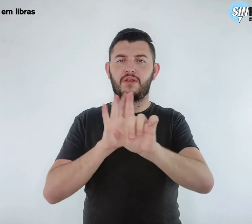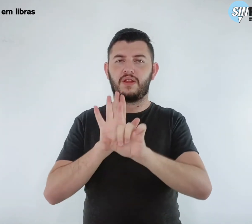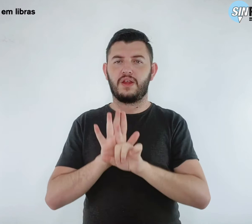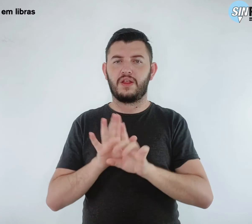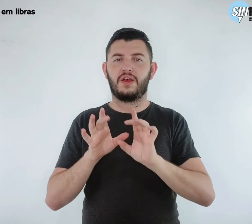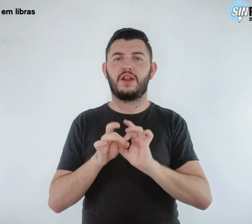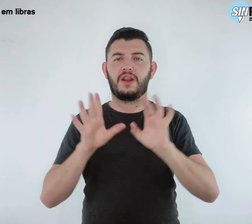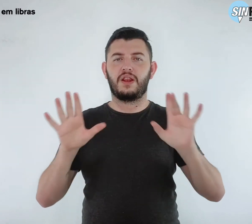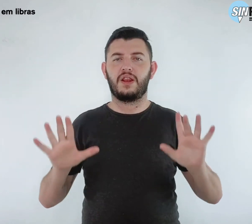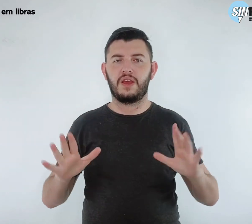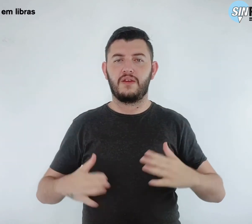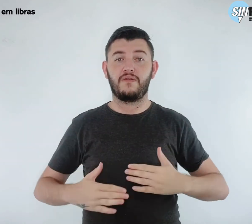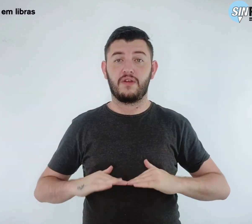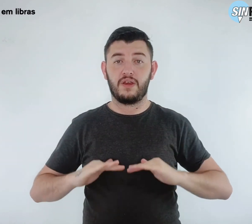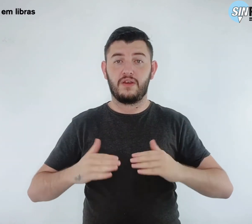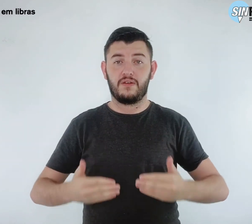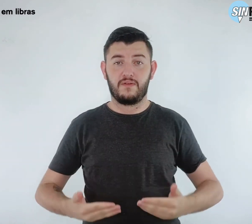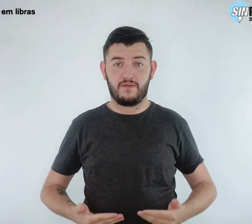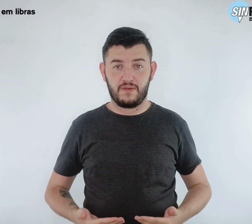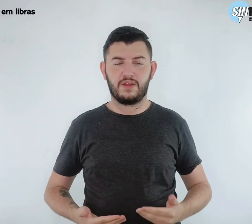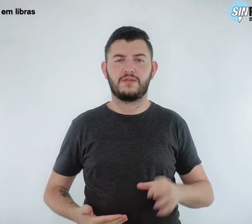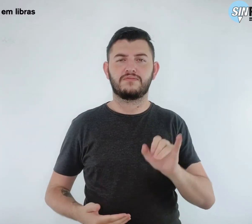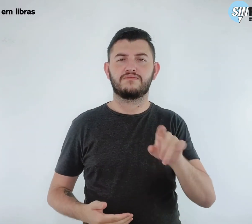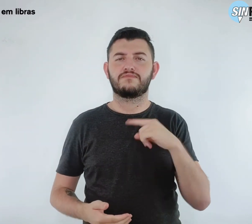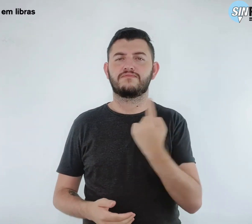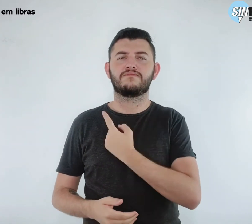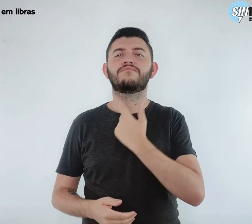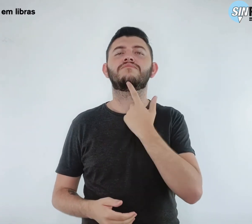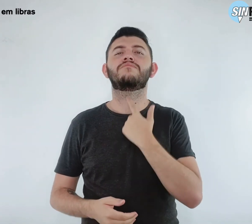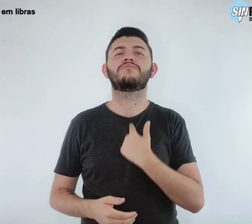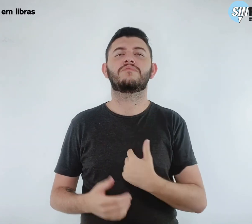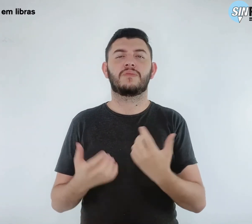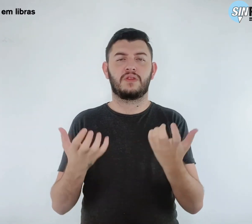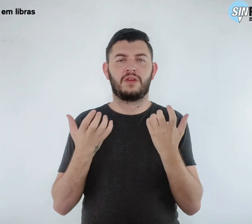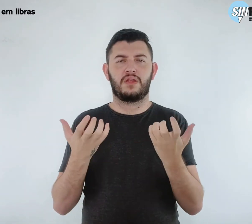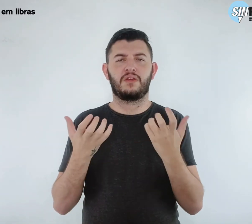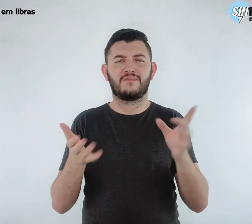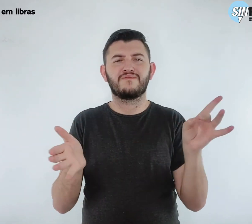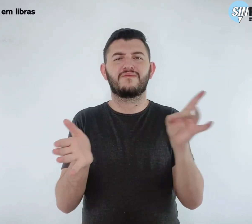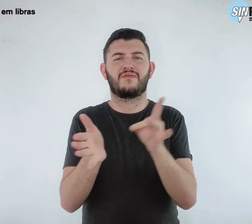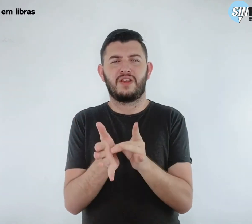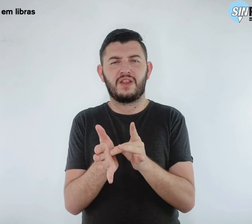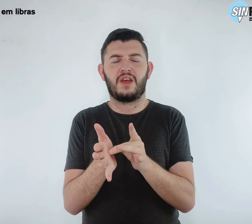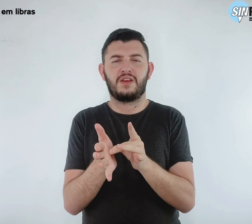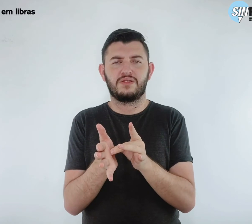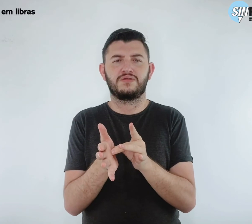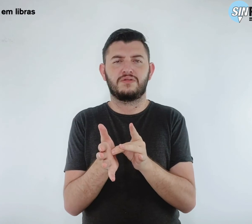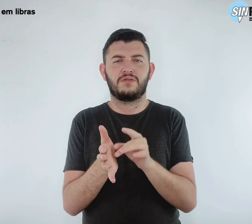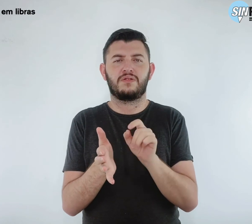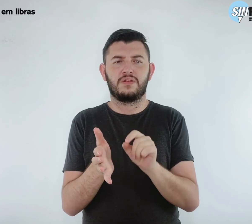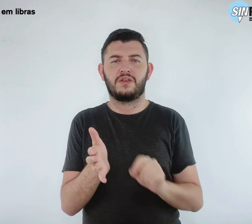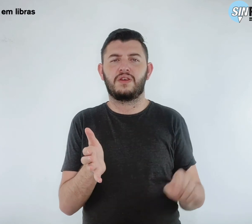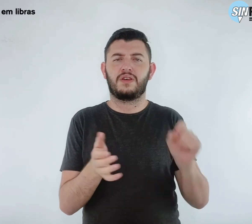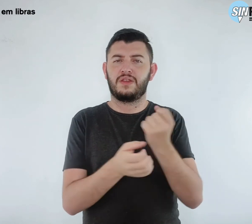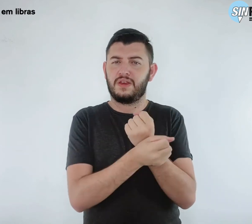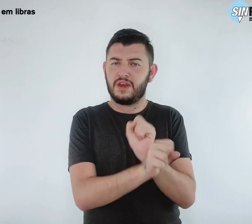livre. Se nós quiséssemos, de uma só vez, por uma simples penada, acabar